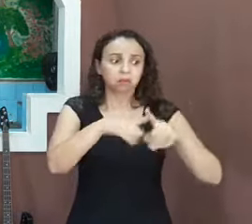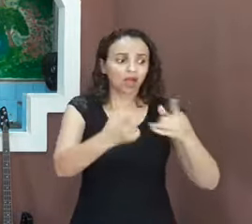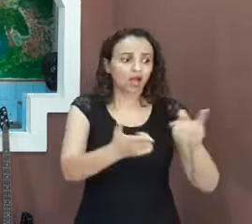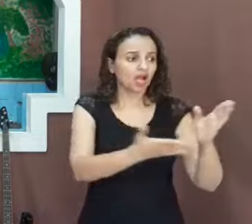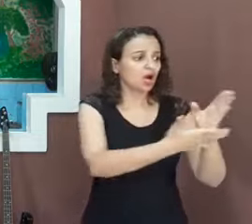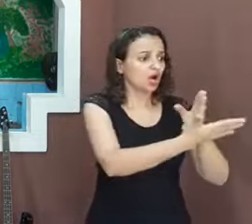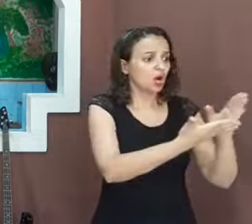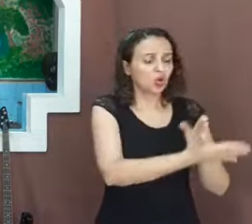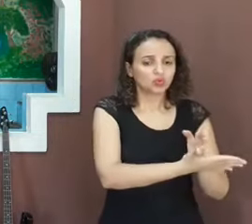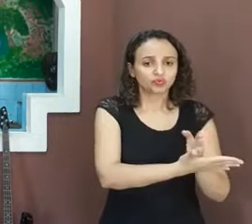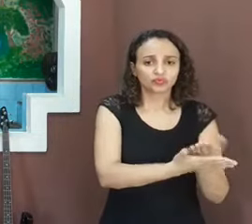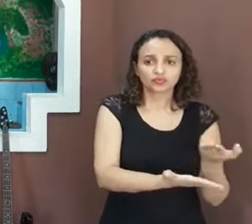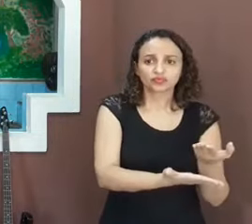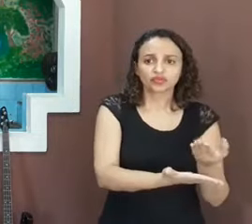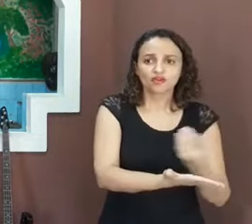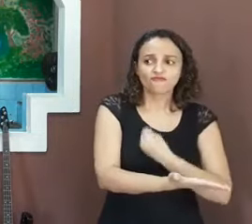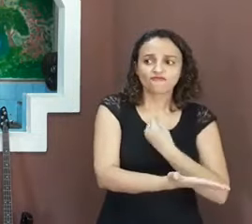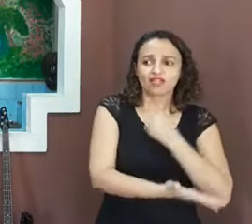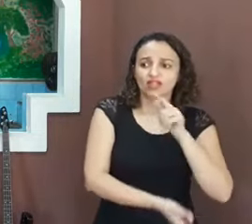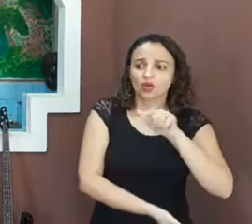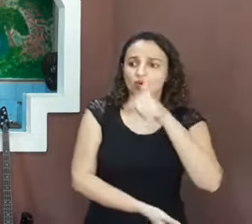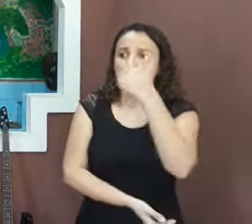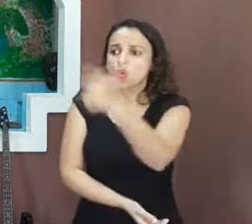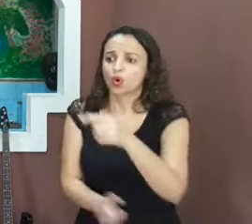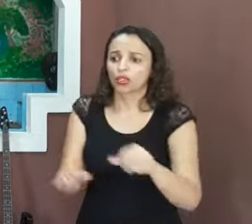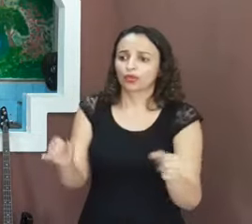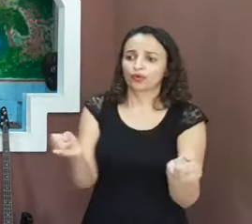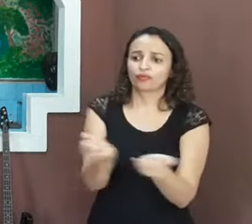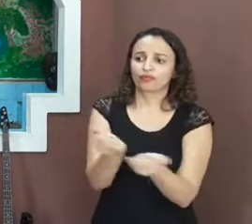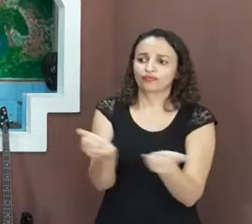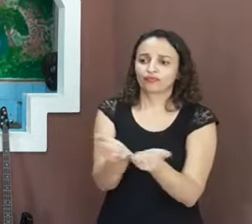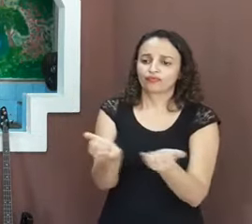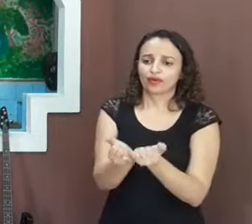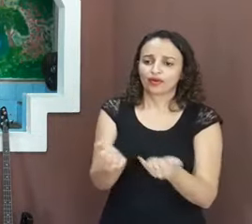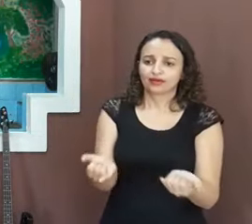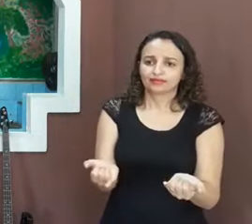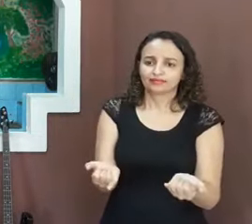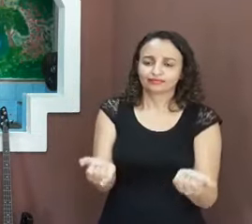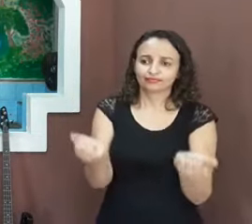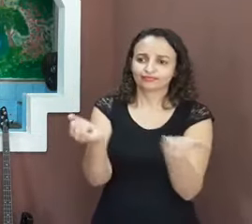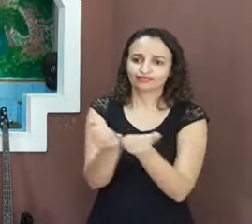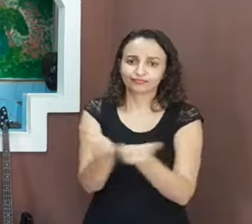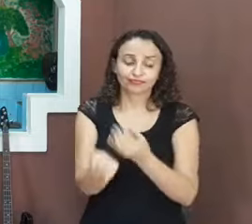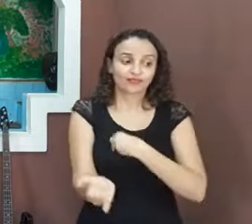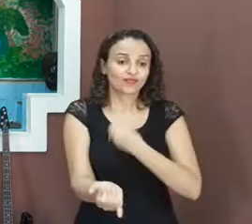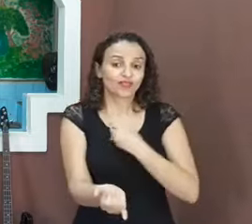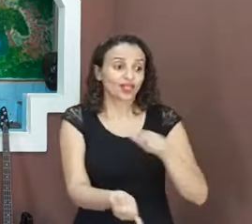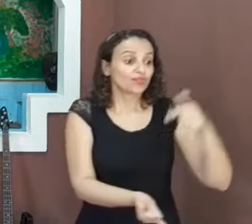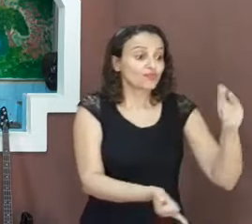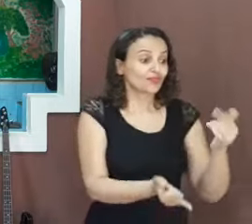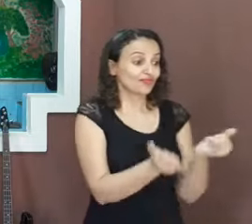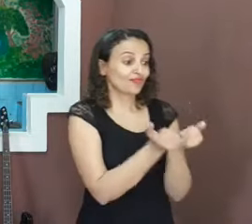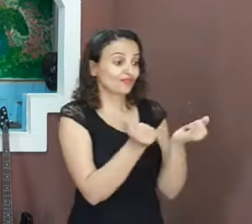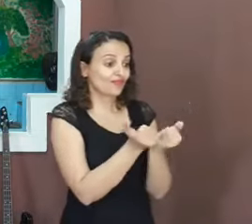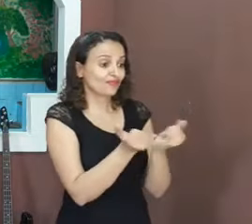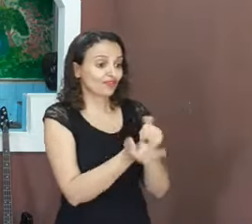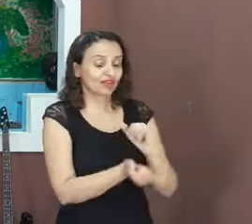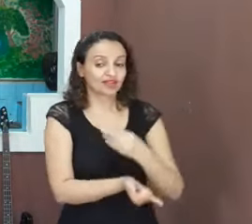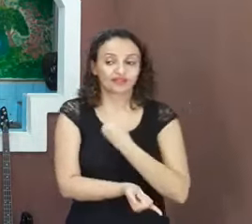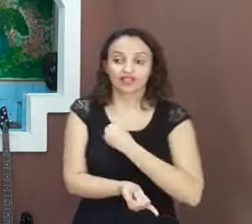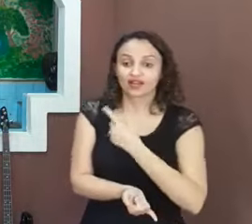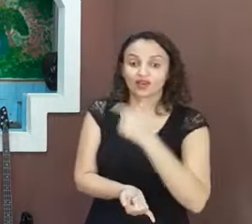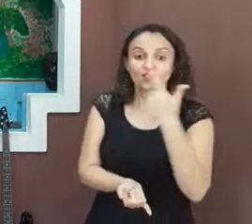Se intrometendo na vida alheia. Em vez de cuidar da vida, vai cuidar da vida dos outros. Ah, mas como